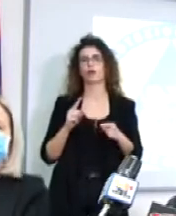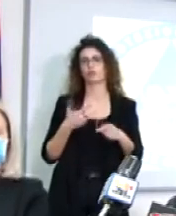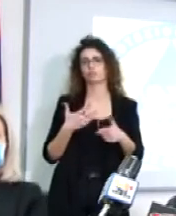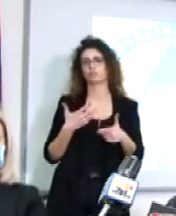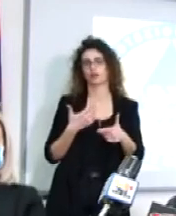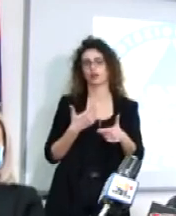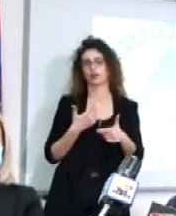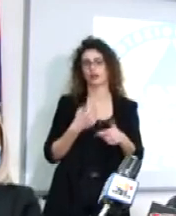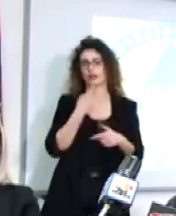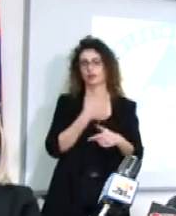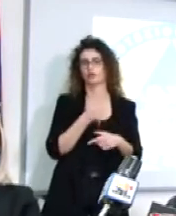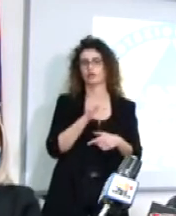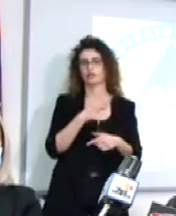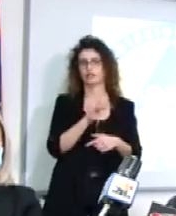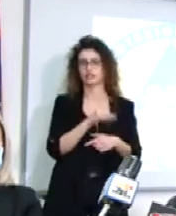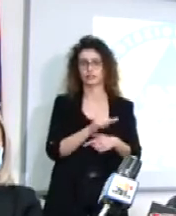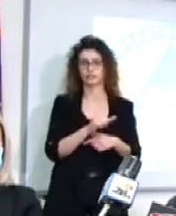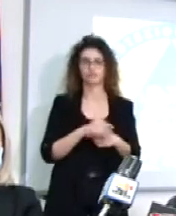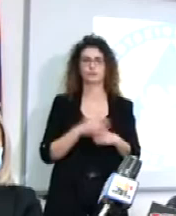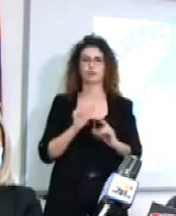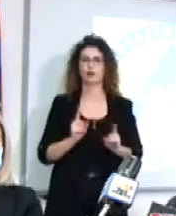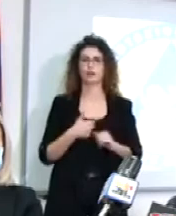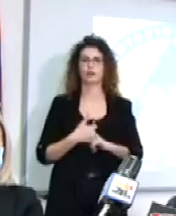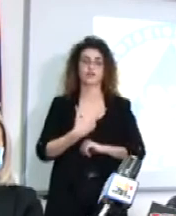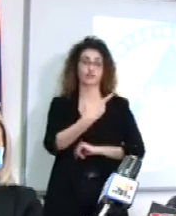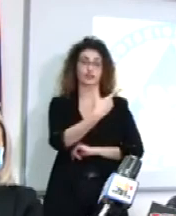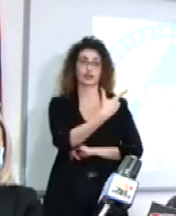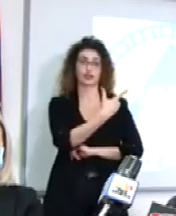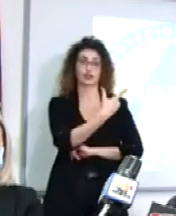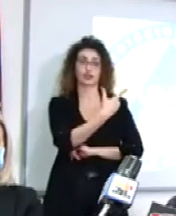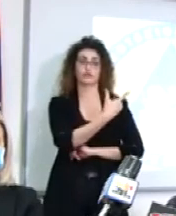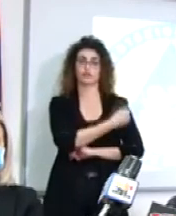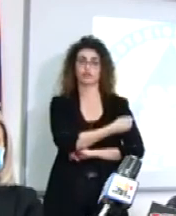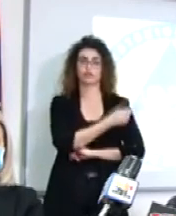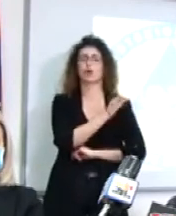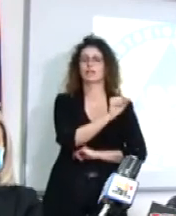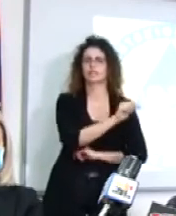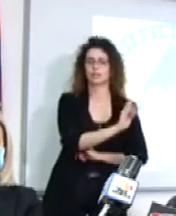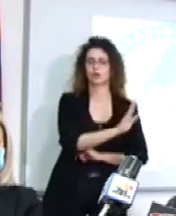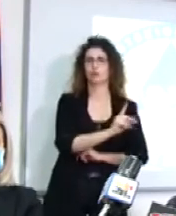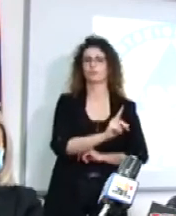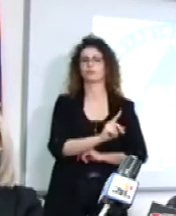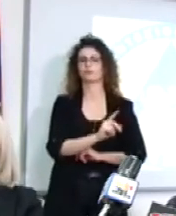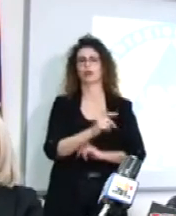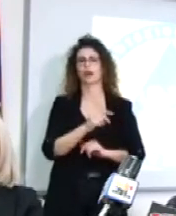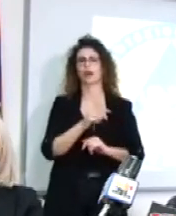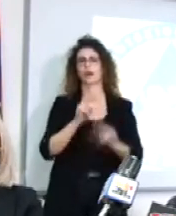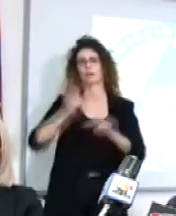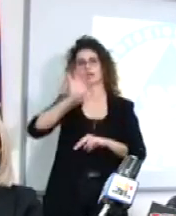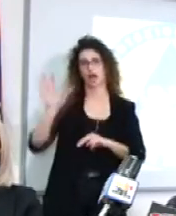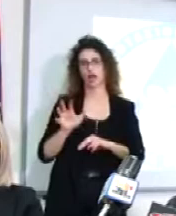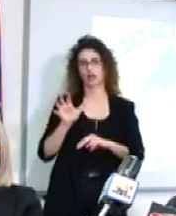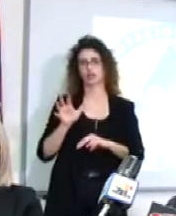di sì la vaccinazione per la strada 9 16 come sta accadendo in altri paesi ad esempio alla